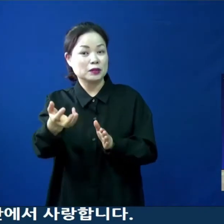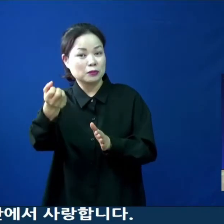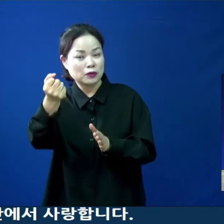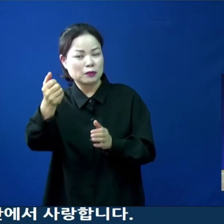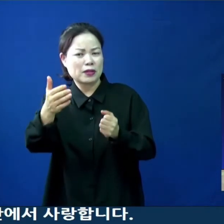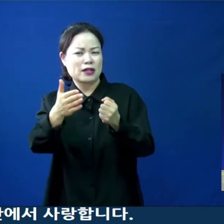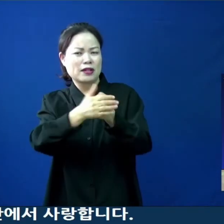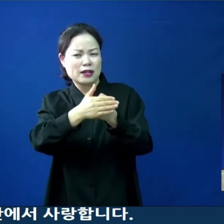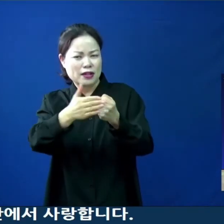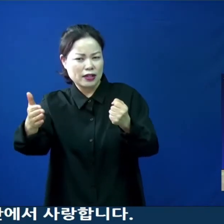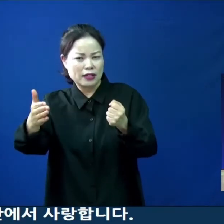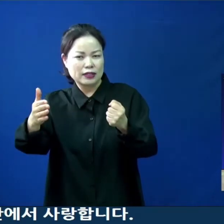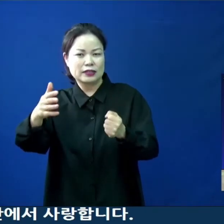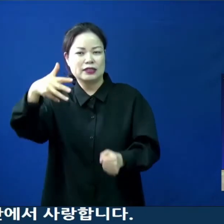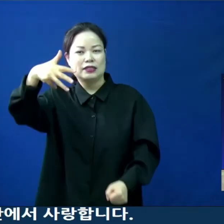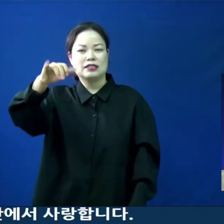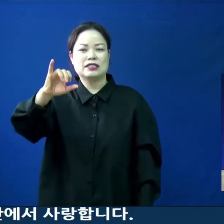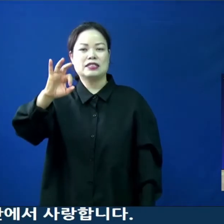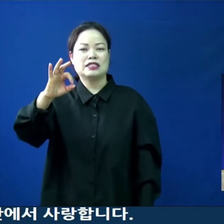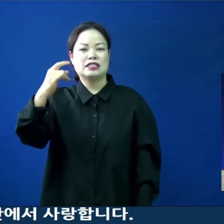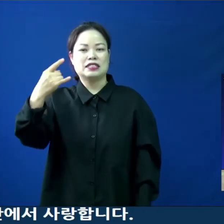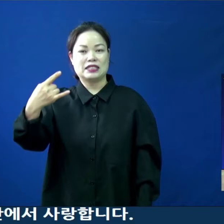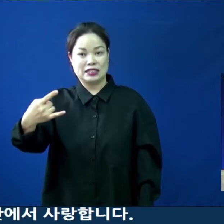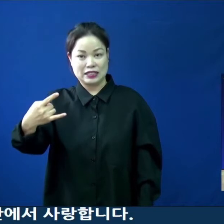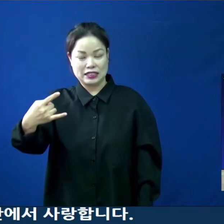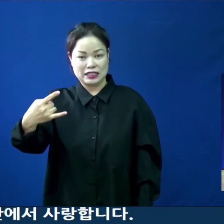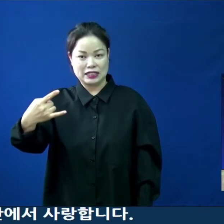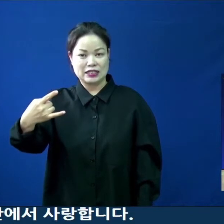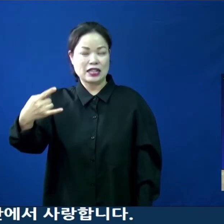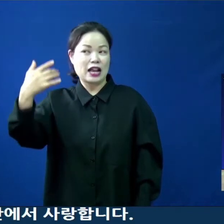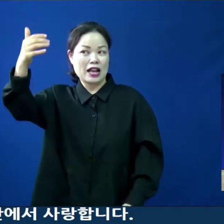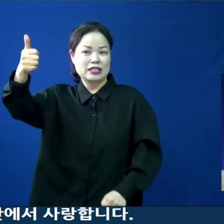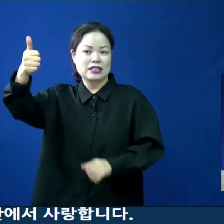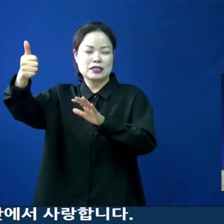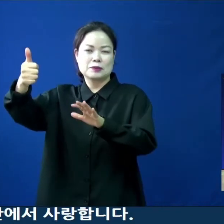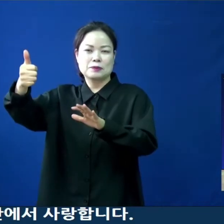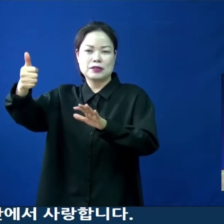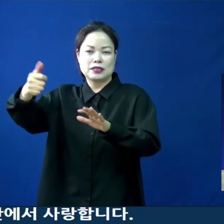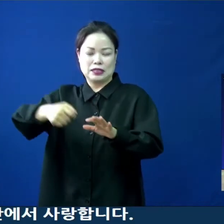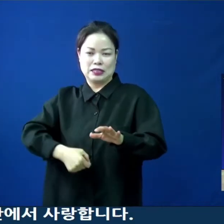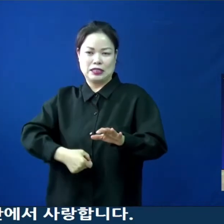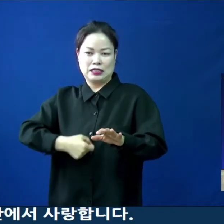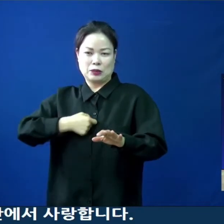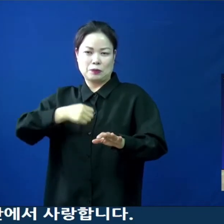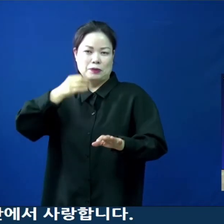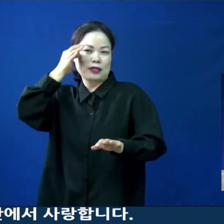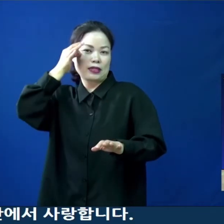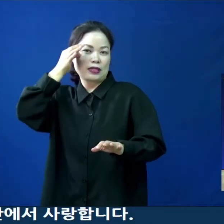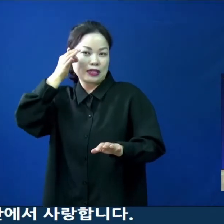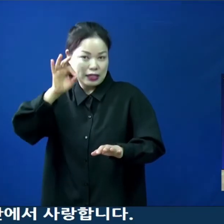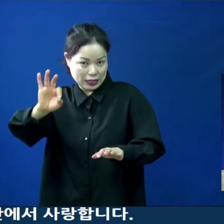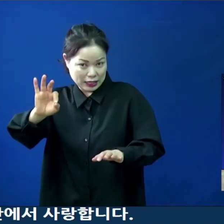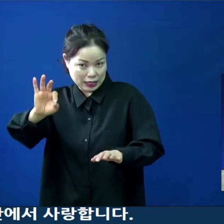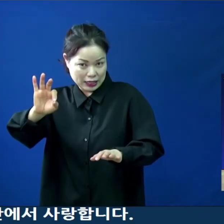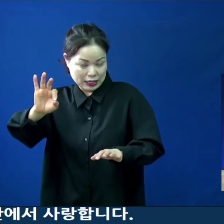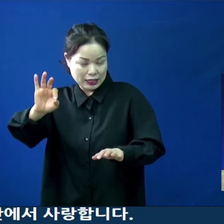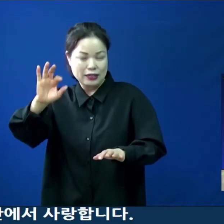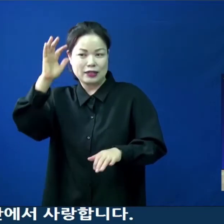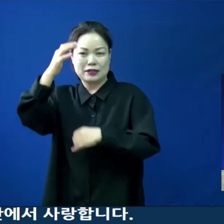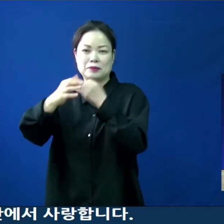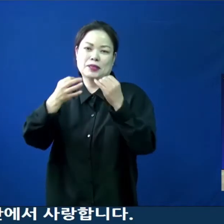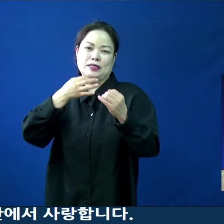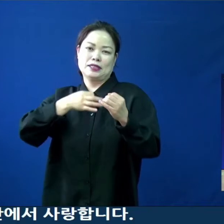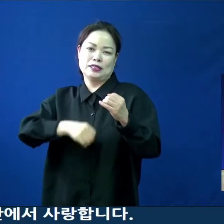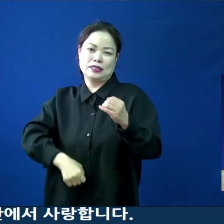믿음으로 말미암아 칭의, 우리가 하나님 앞에 의롭다 칭해진다, 일컬음을 받는다라는